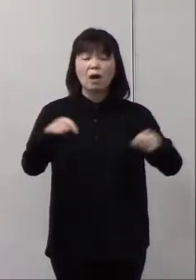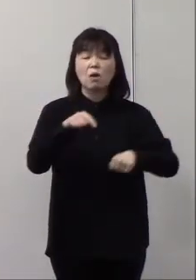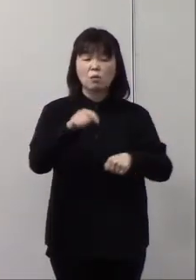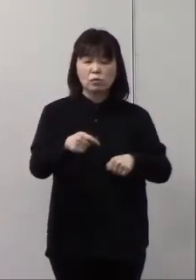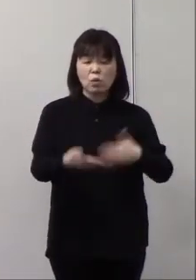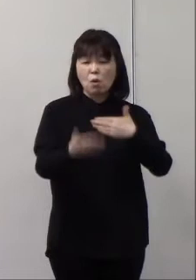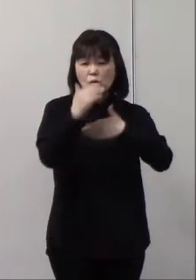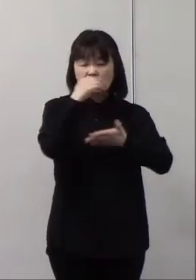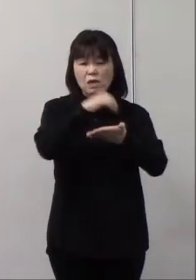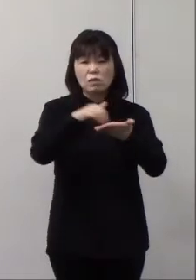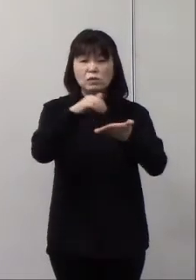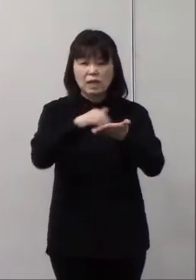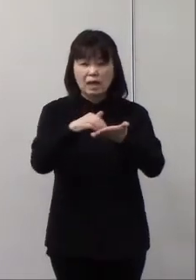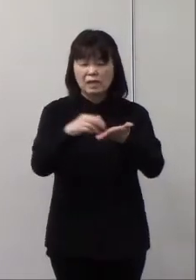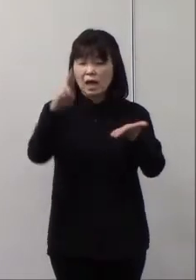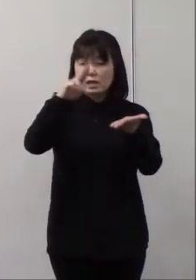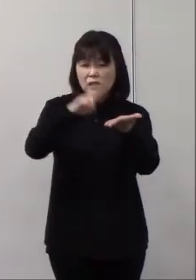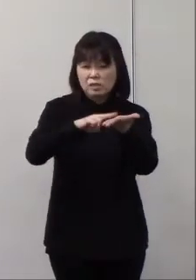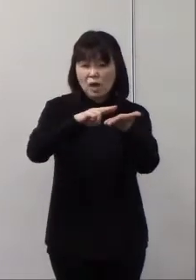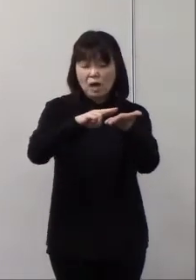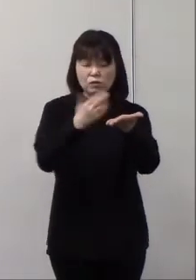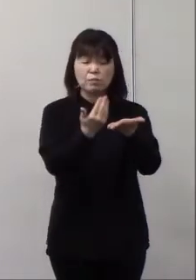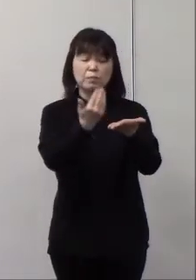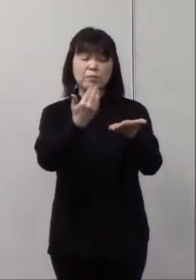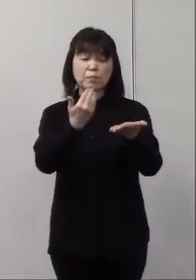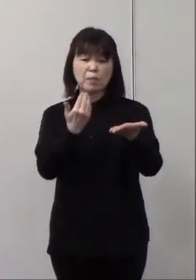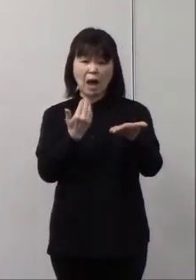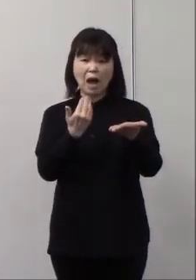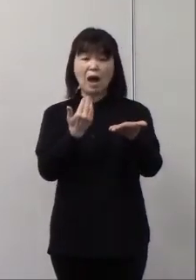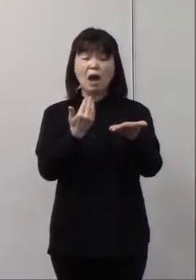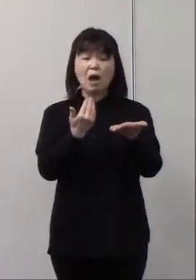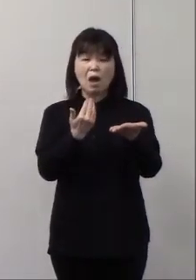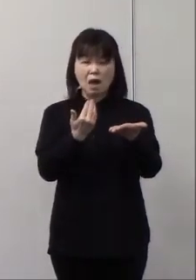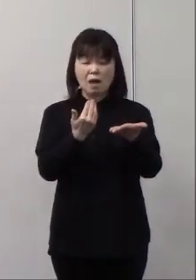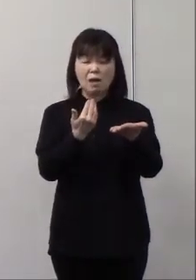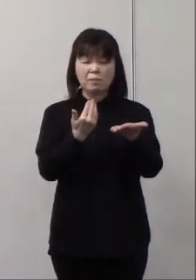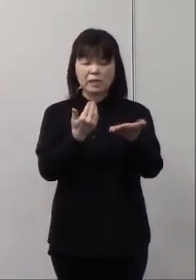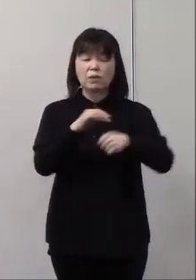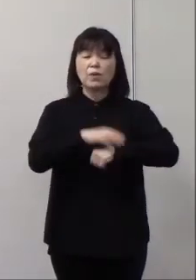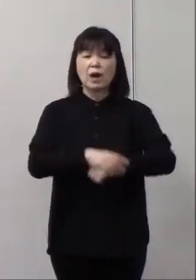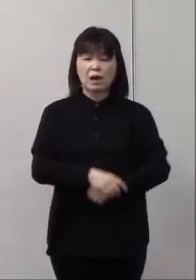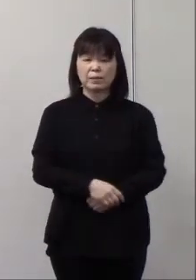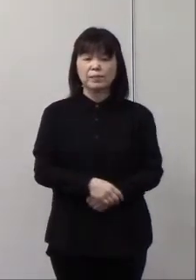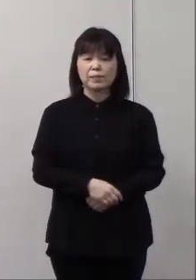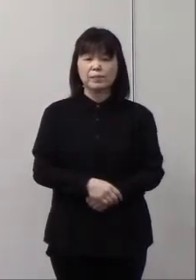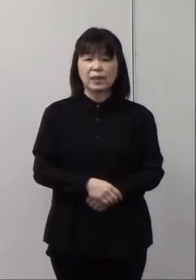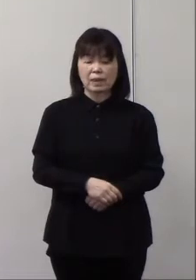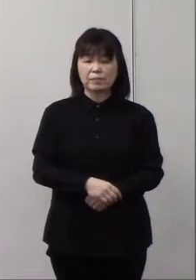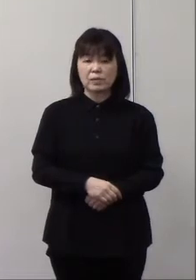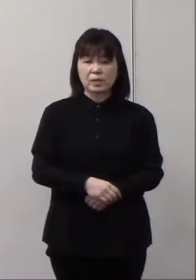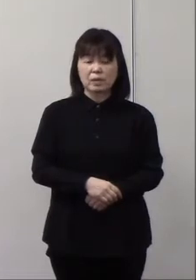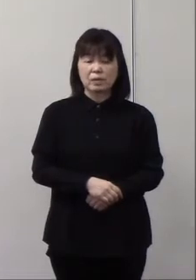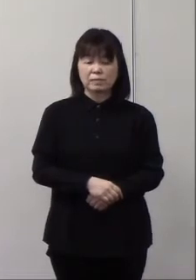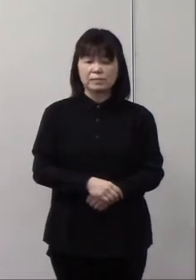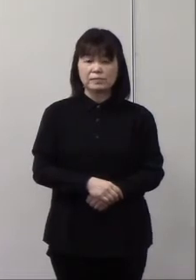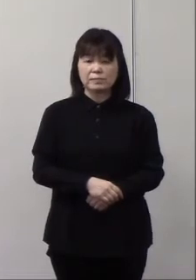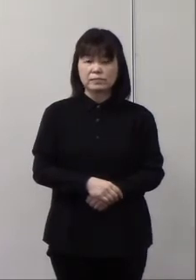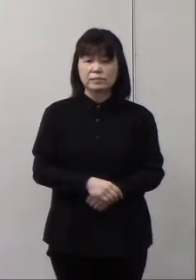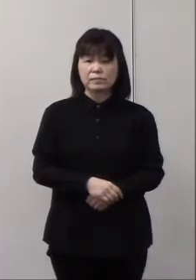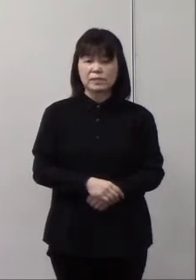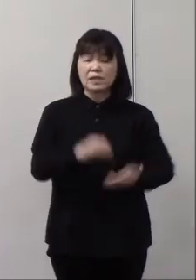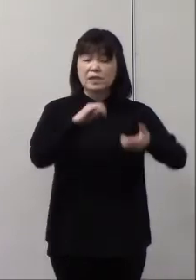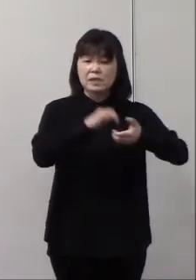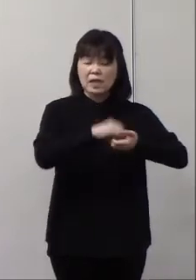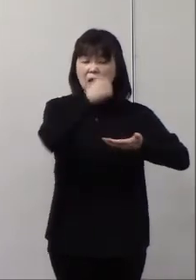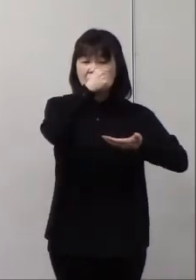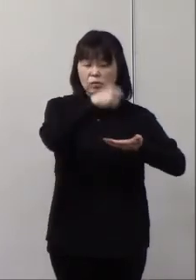が決まるまではですね、規定予算の中のを使いながらや